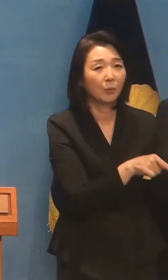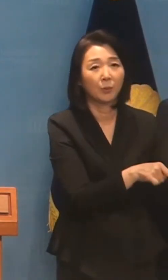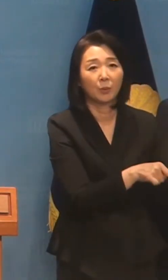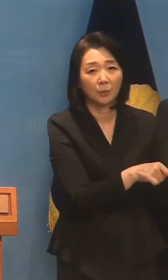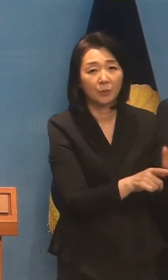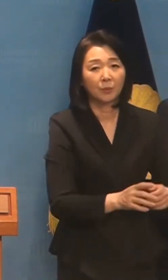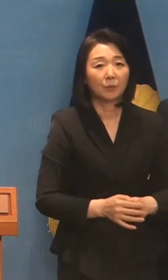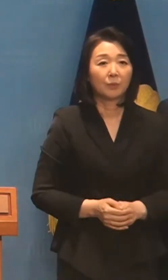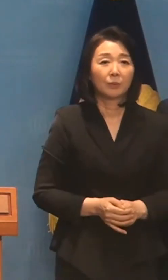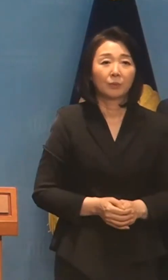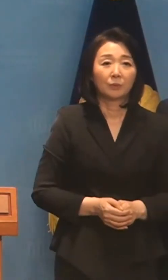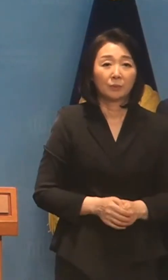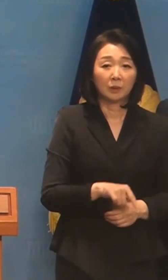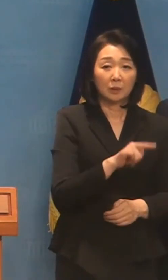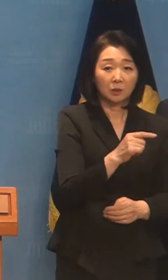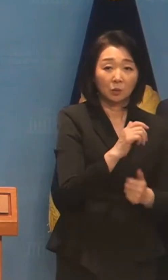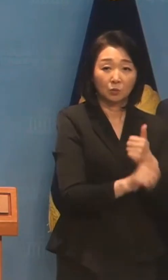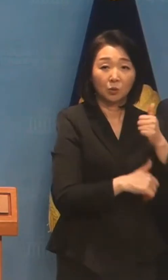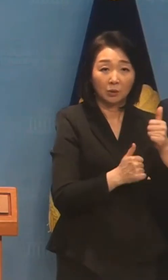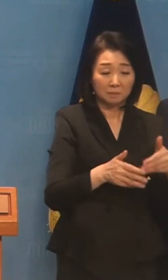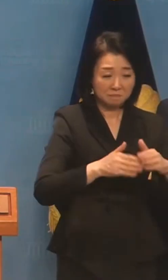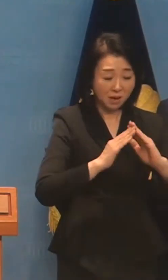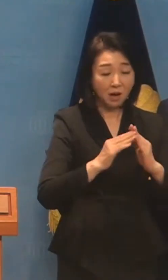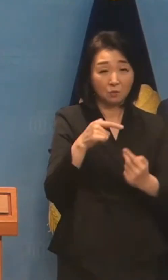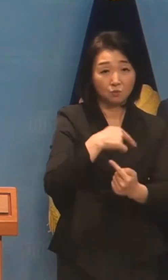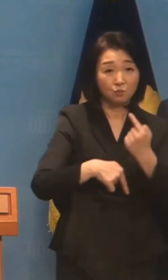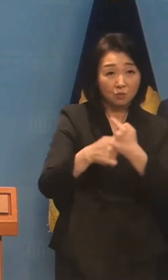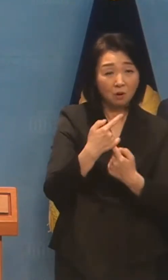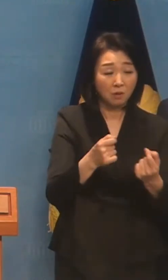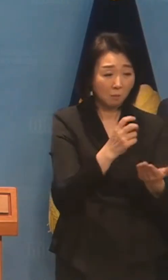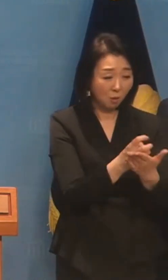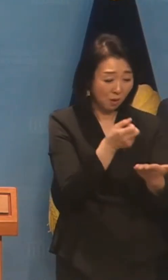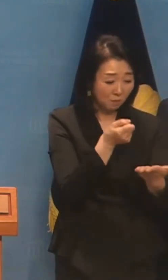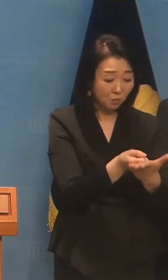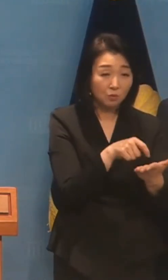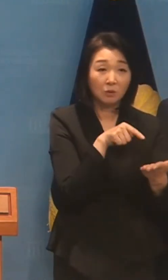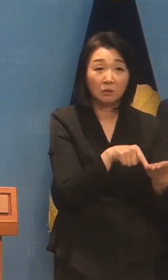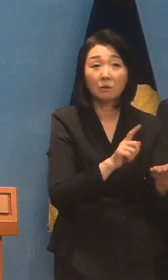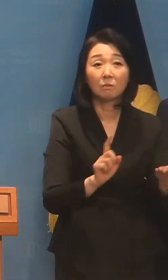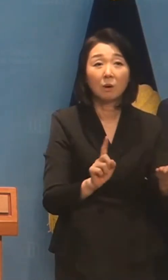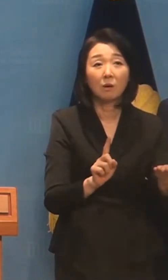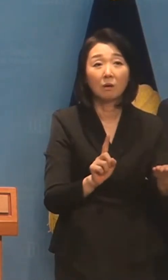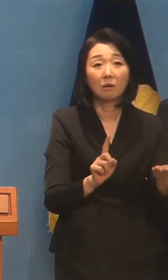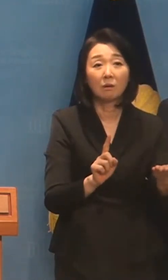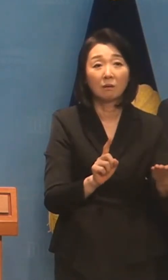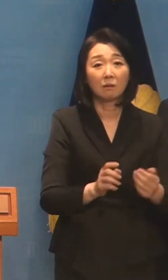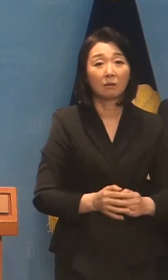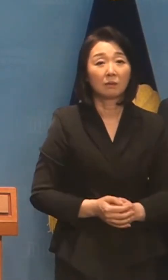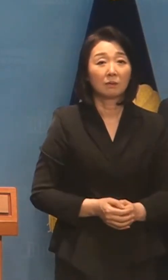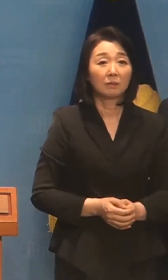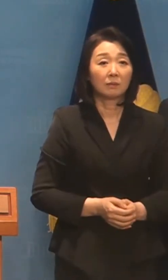있습니다. 이러한 위원회를 설치하고 운영하도록 법을 규정한 것은 그만큼